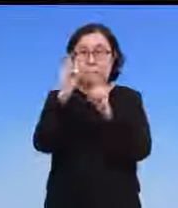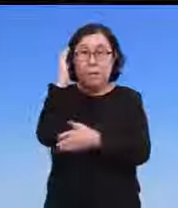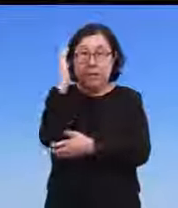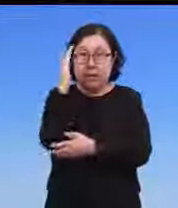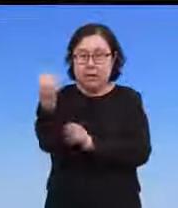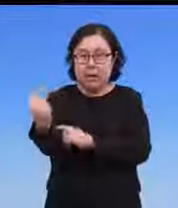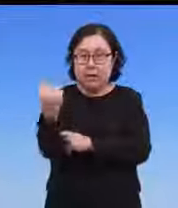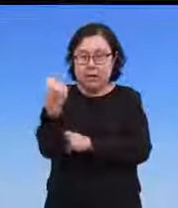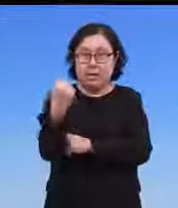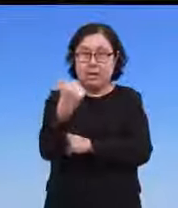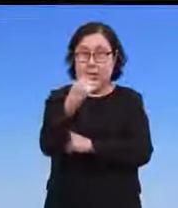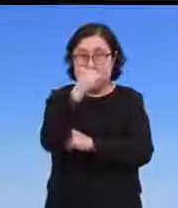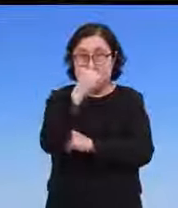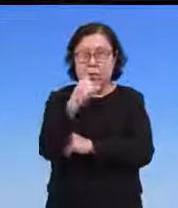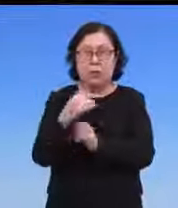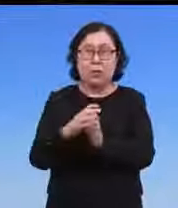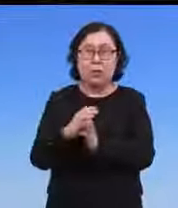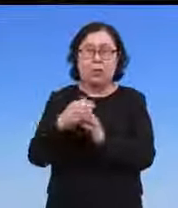강력함 아닙니까?